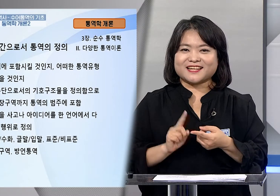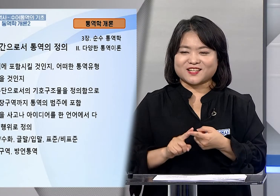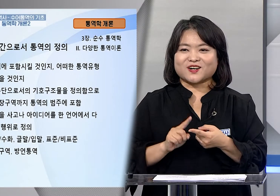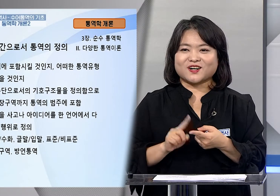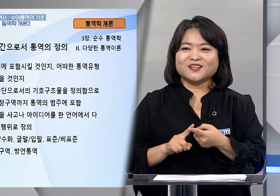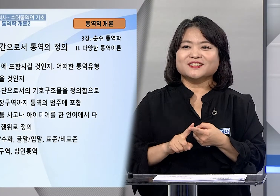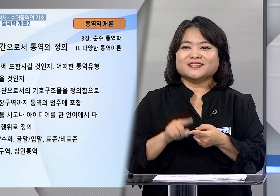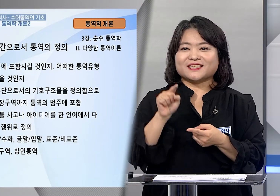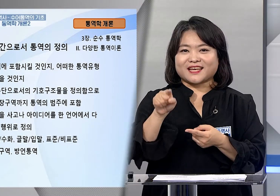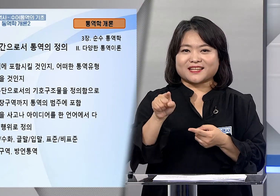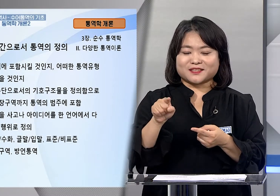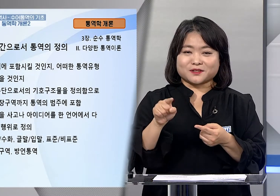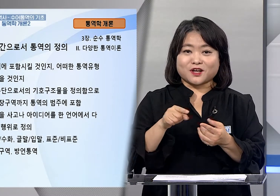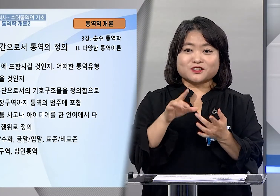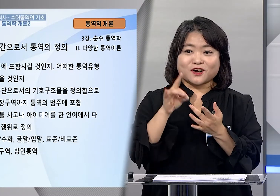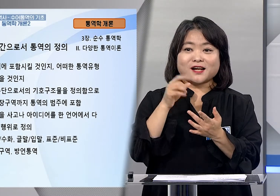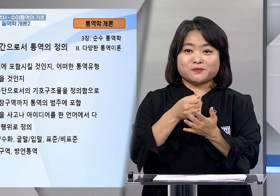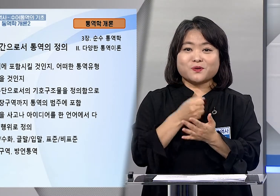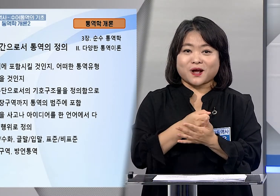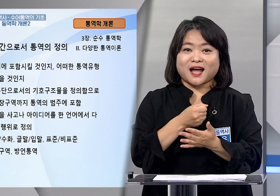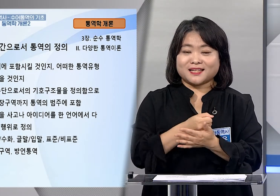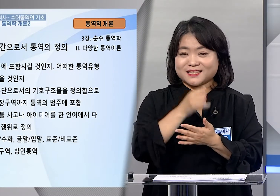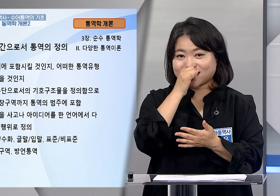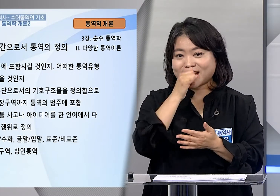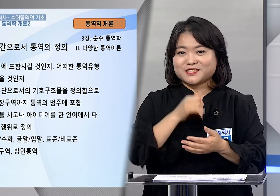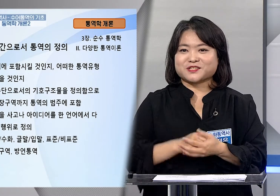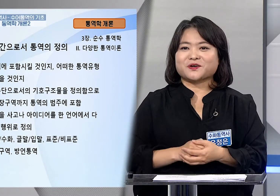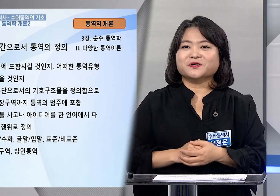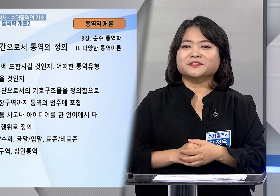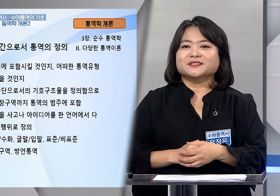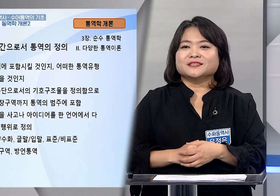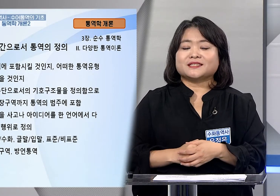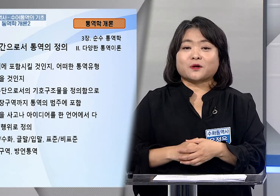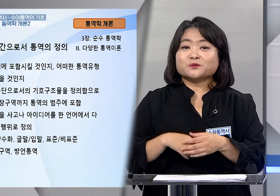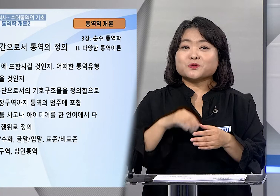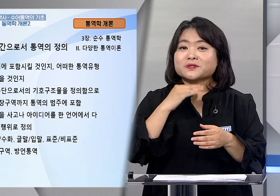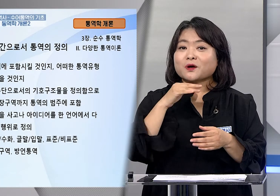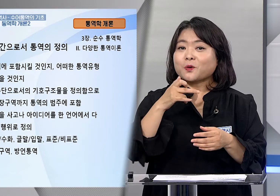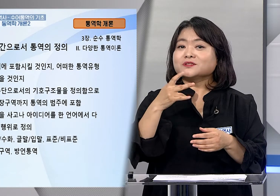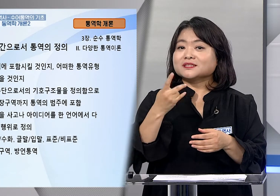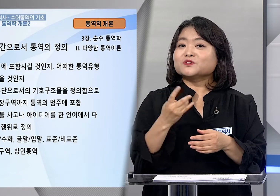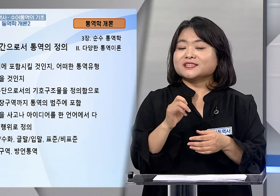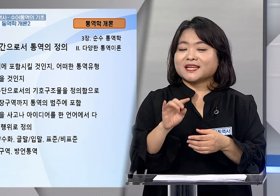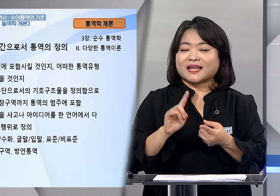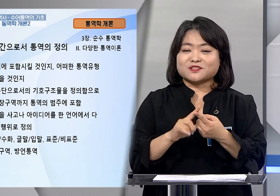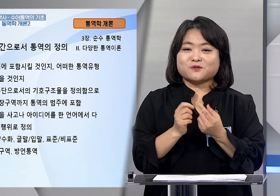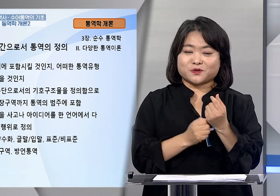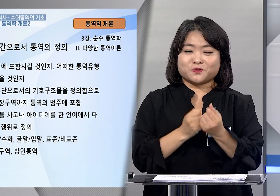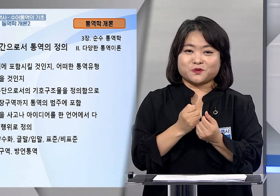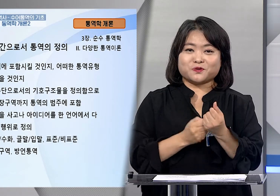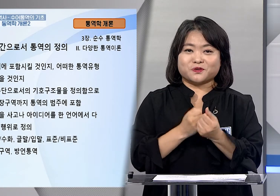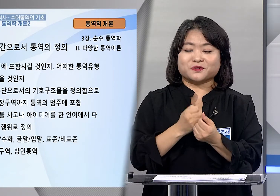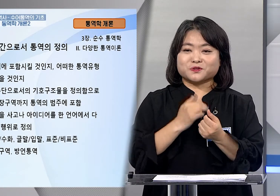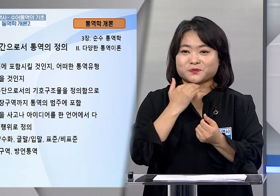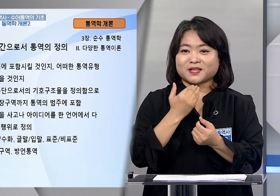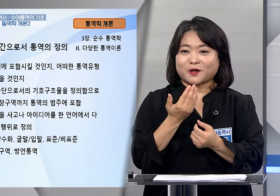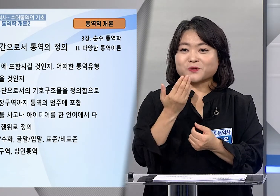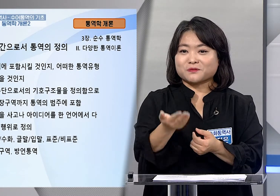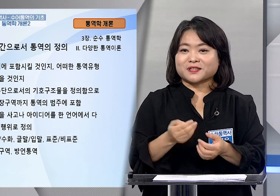대해서 결정할 필요가 있겠지요. 좀 이따 코드 스위팅에 대한 설명도 좀 이따 나올 겁니다.